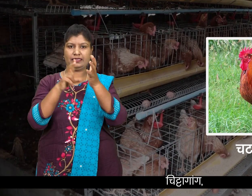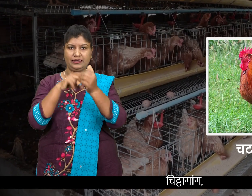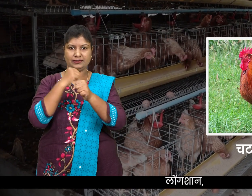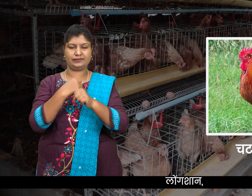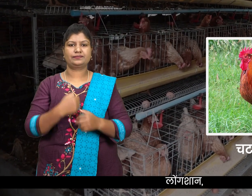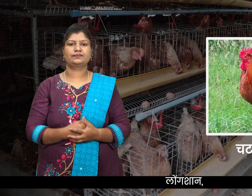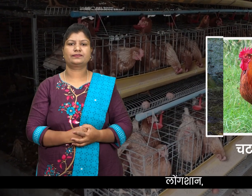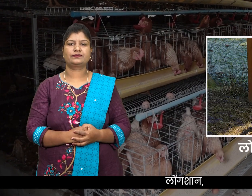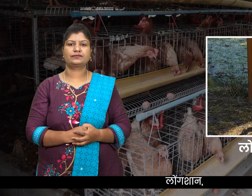लोकशान